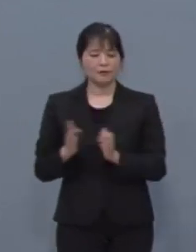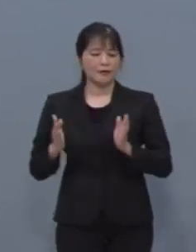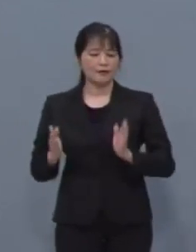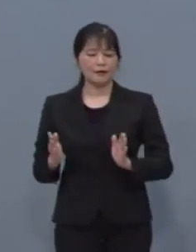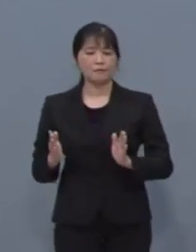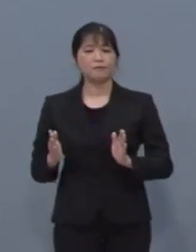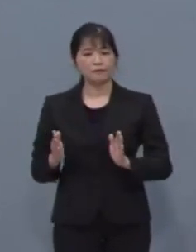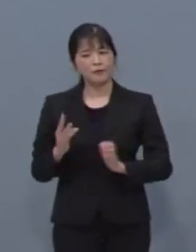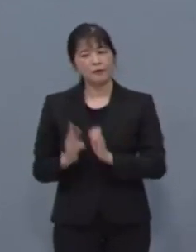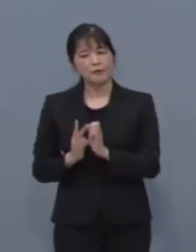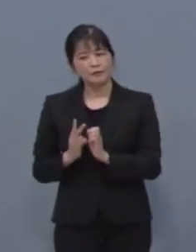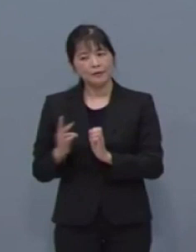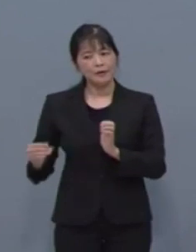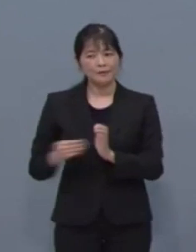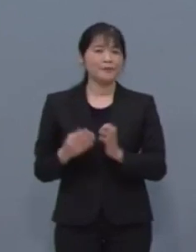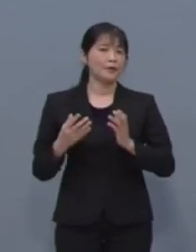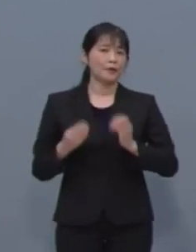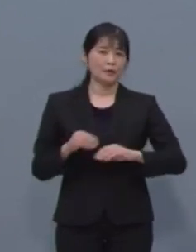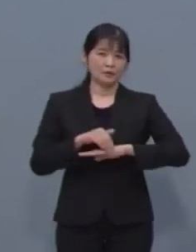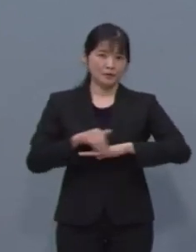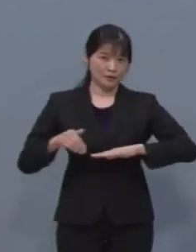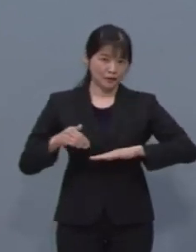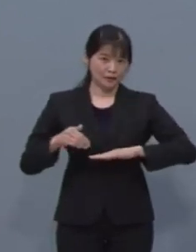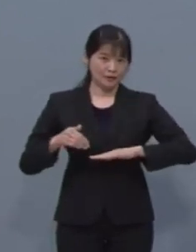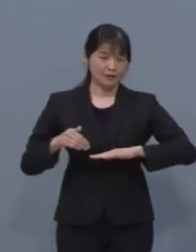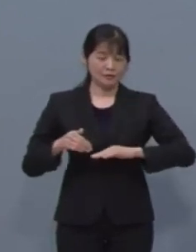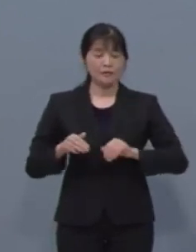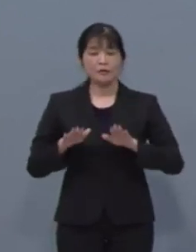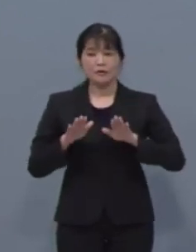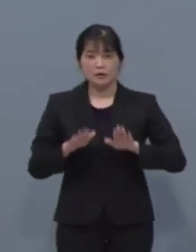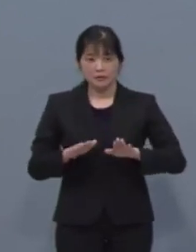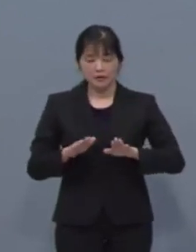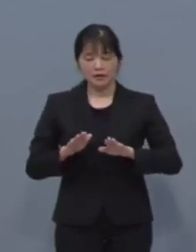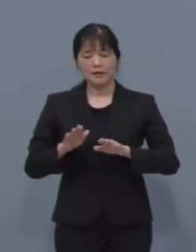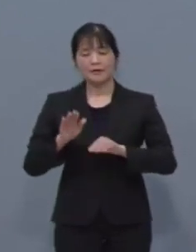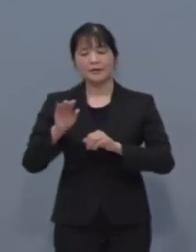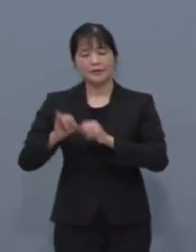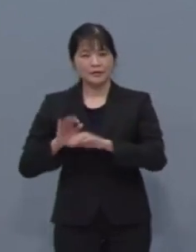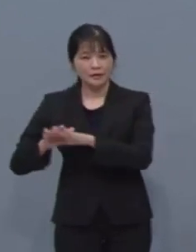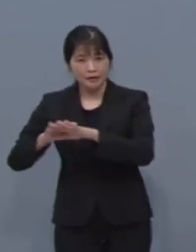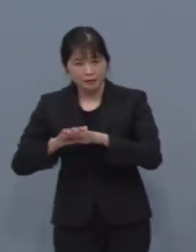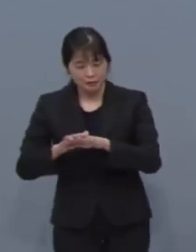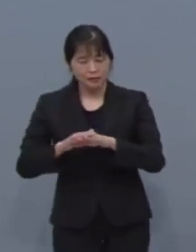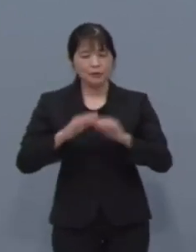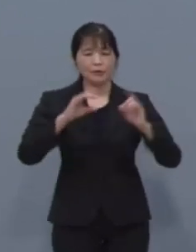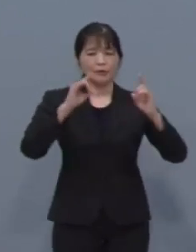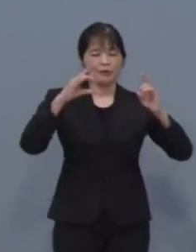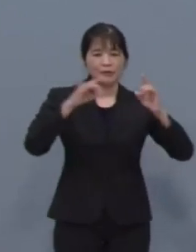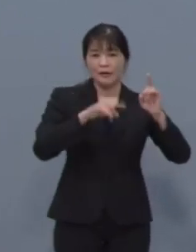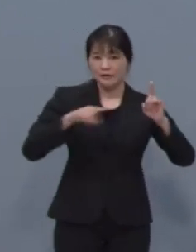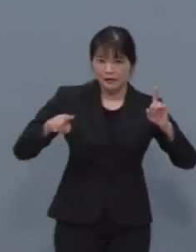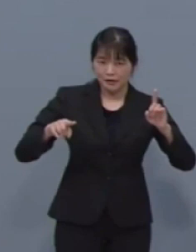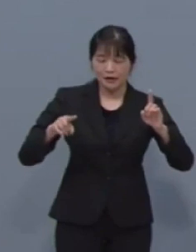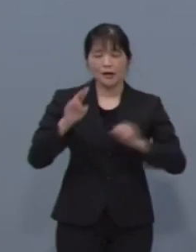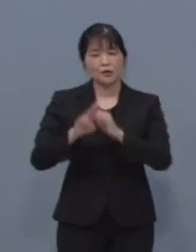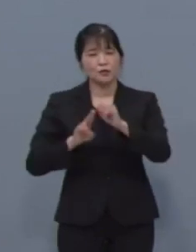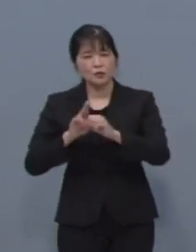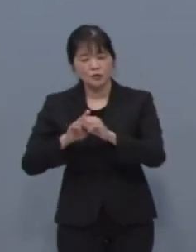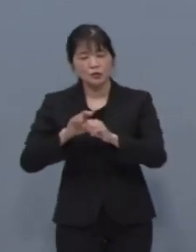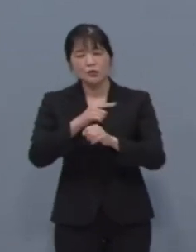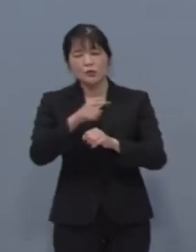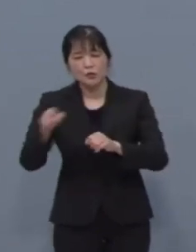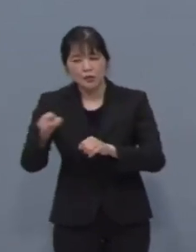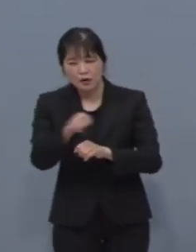んさてサイバー電磁波宇宙というのが現代の主要な戦争のシュートとなりつつあり